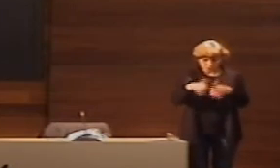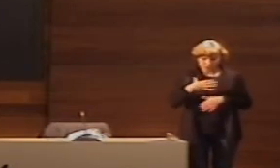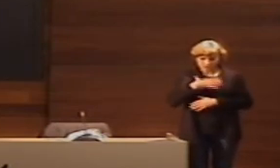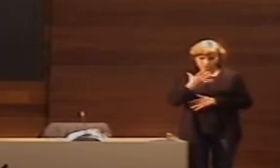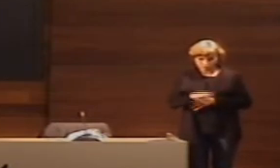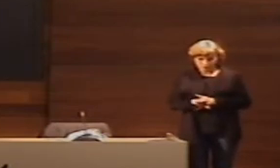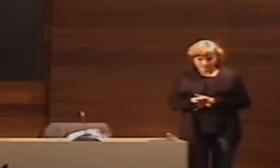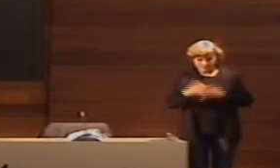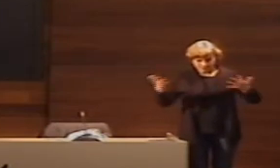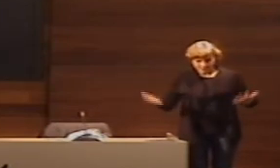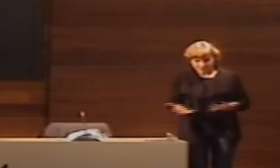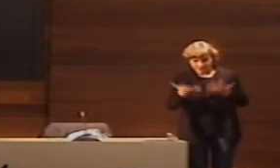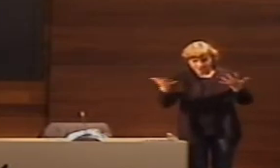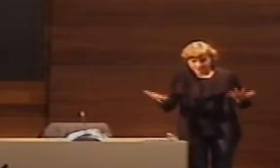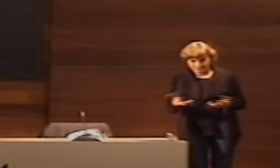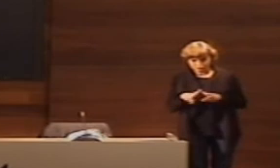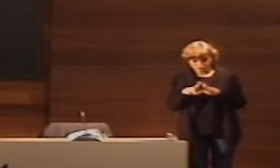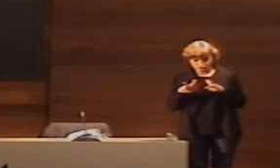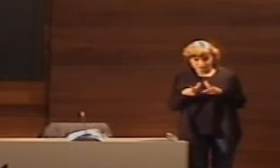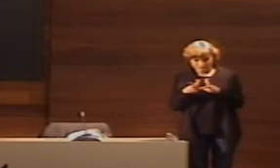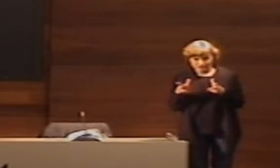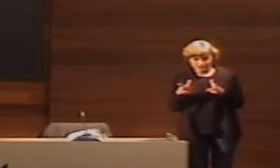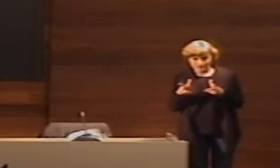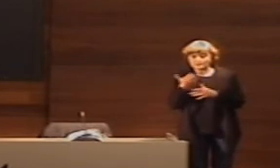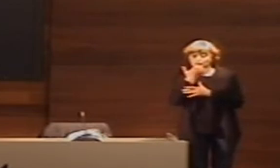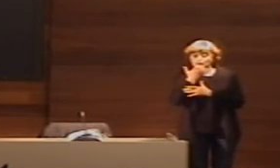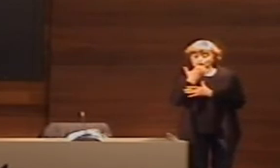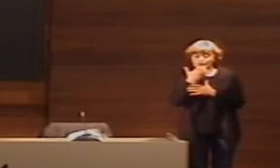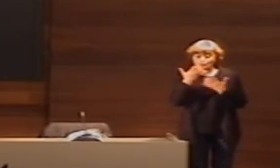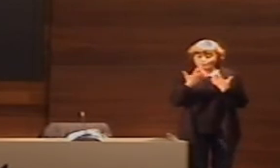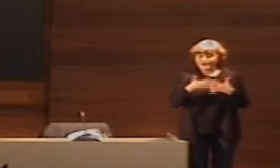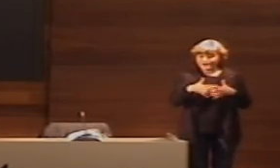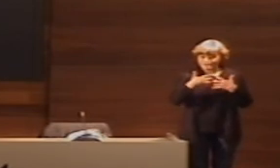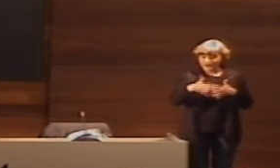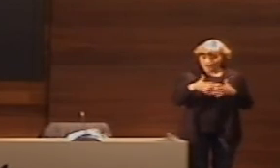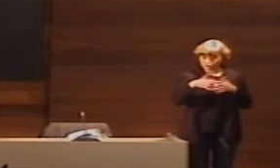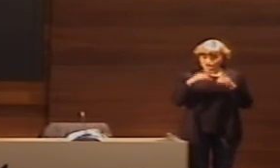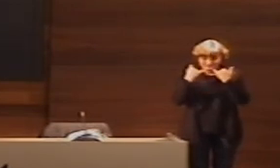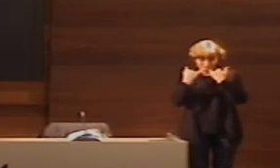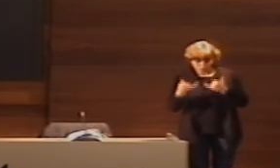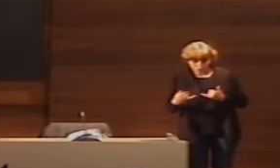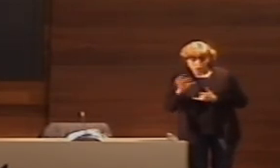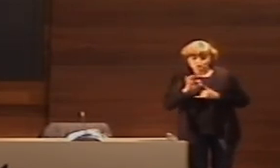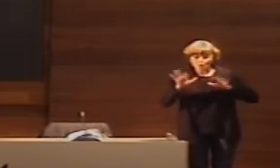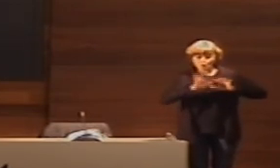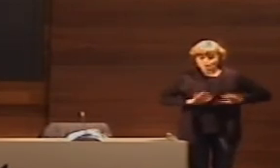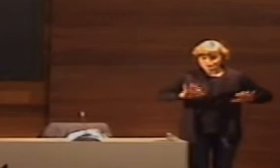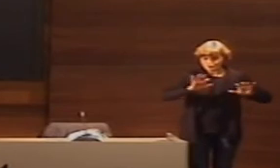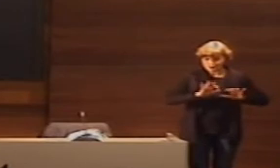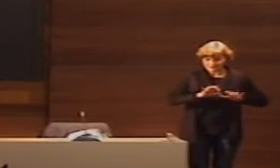esta tendencia que comentaba, sobre todo para residuos de aparatos eléctricos, electrónicos, muebles, etcétera, ¿no?